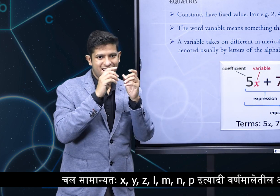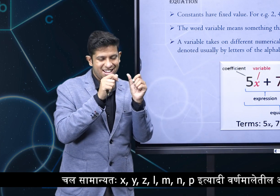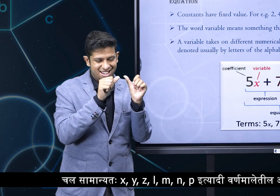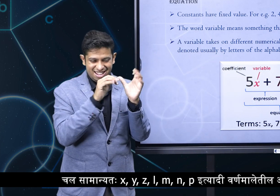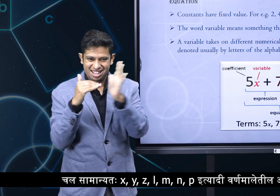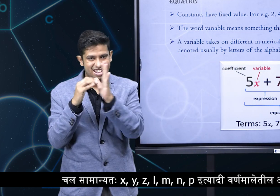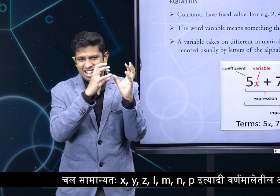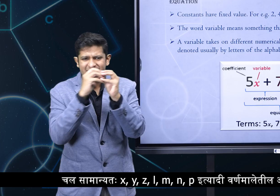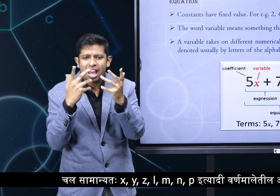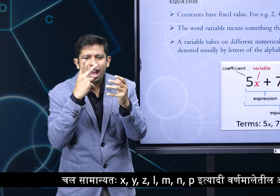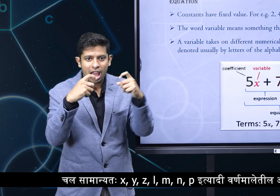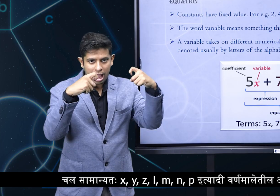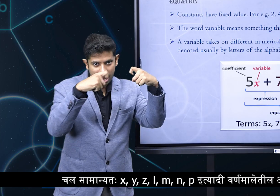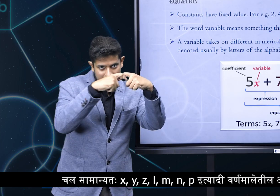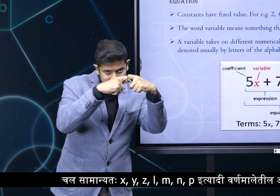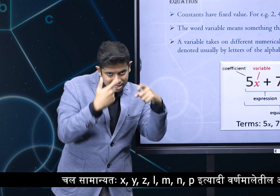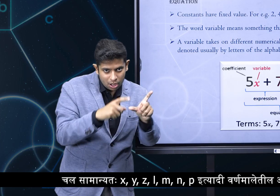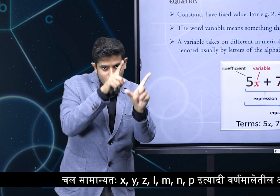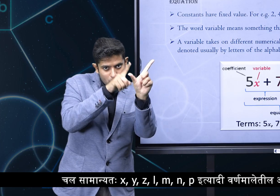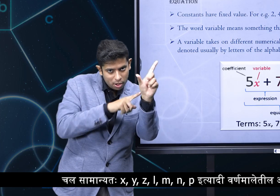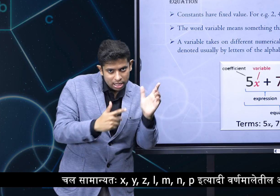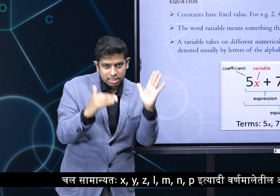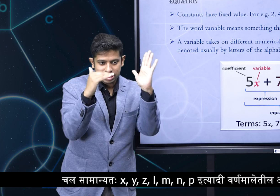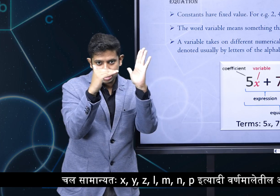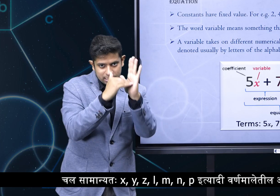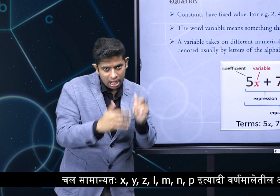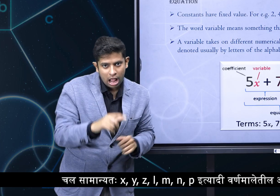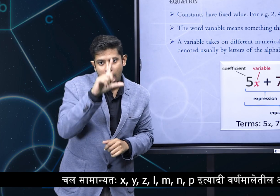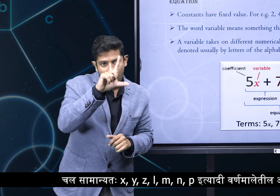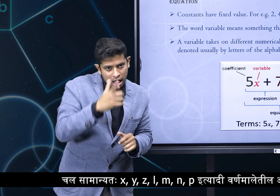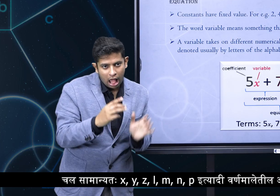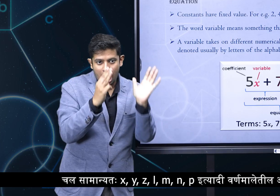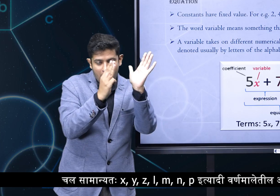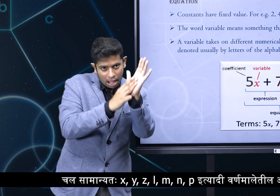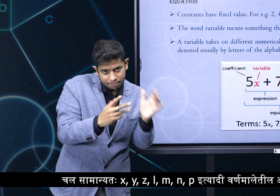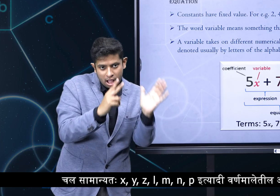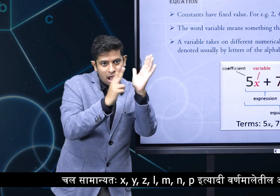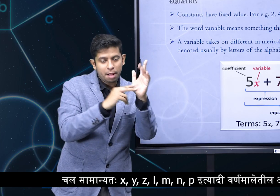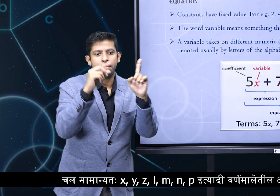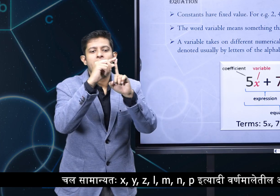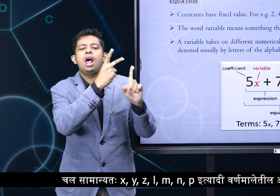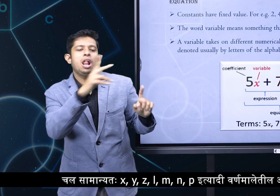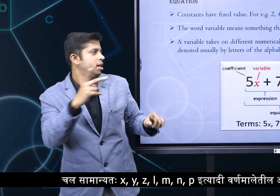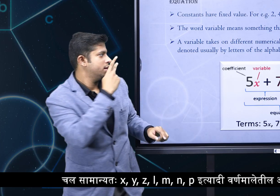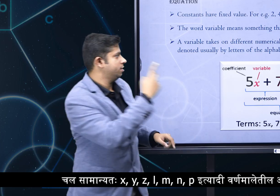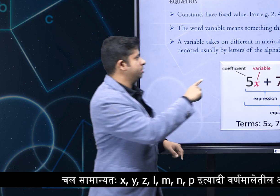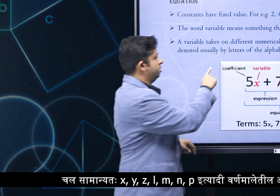चल सामान्यतः x, y, z, l, m, n, p इत्यादी वर्णमालेतील अक्षरांनी दर्शविले